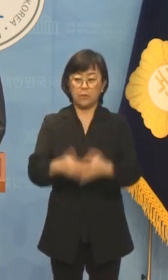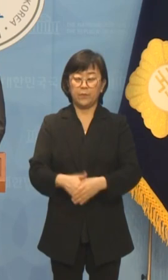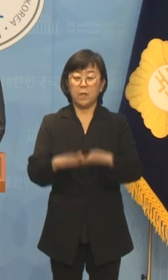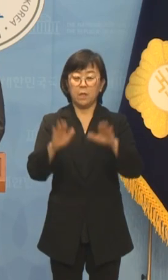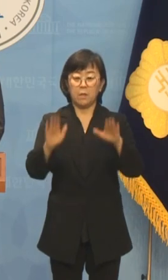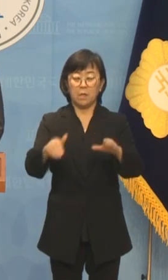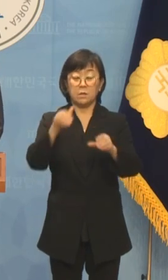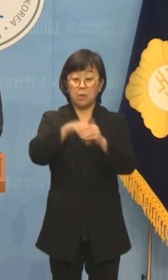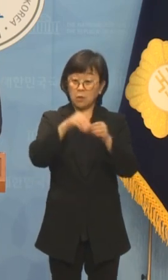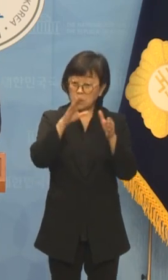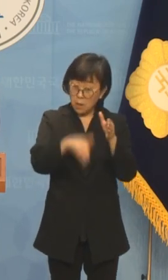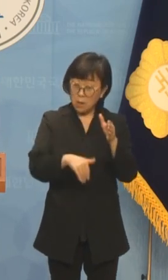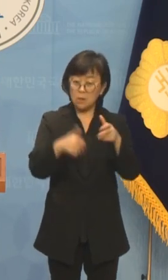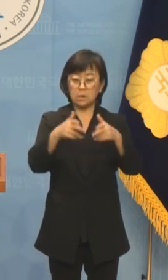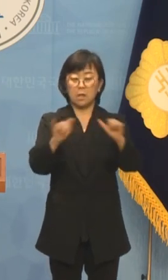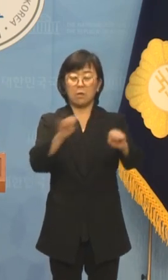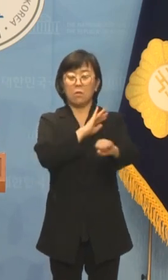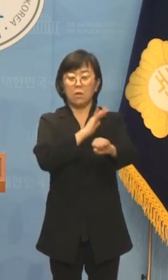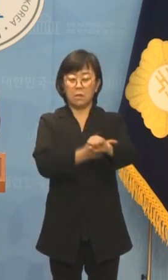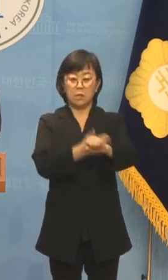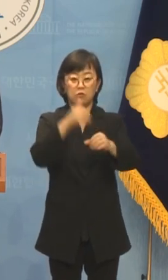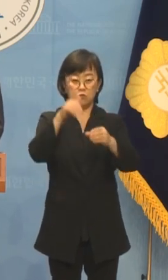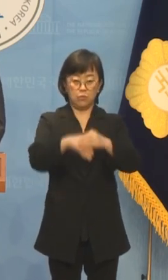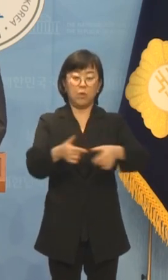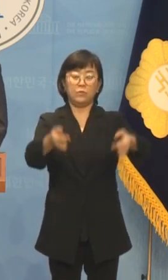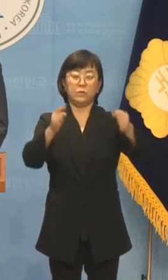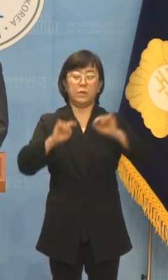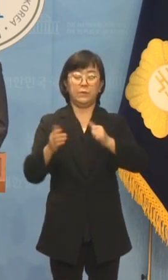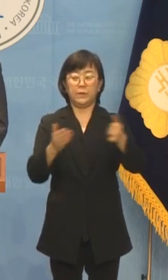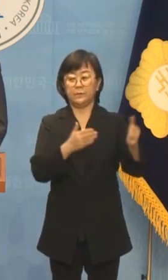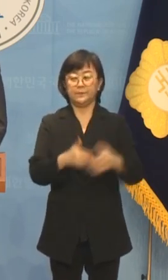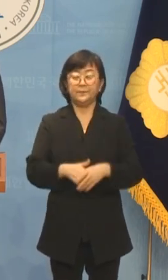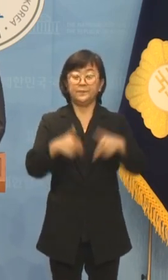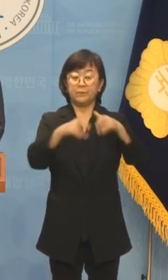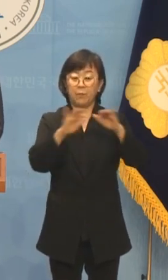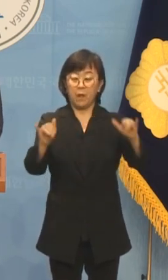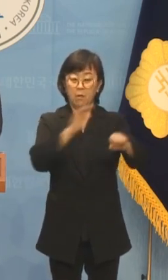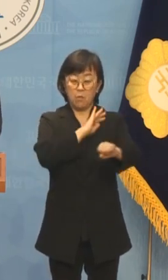이번 총선에서 장애인 권리에 투표해 주십시오.